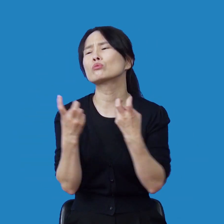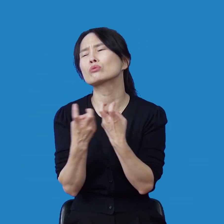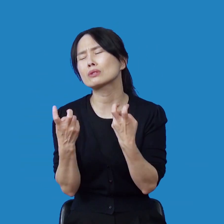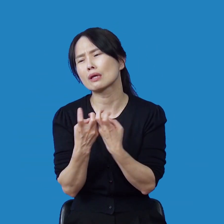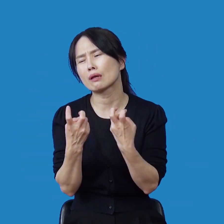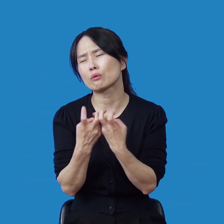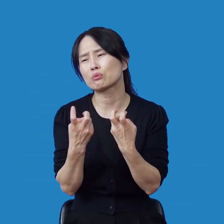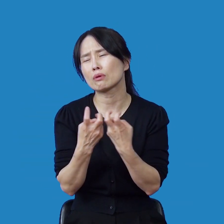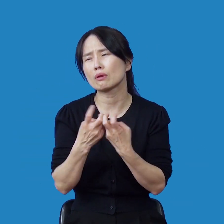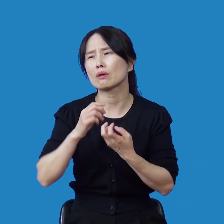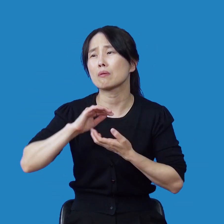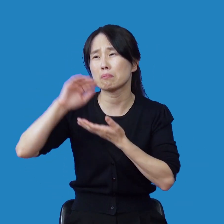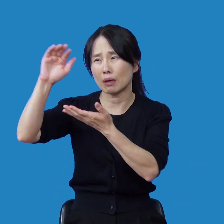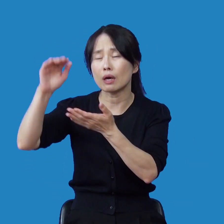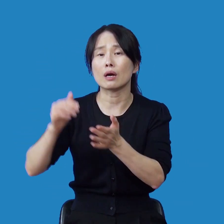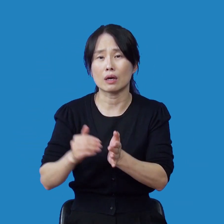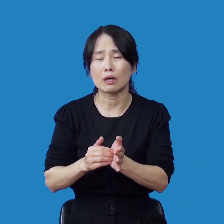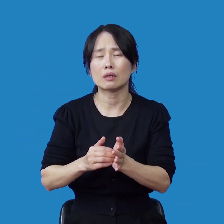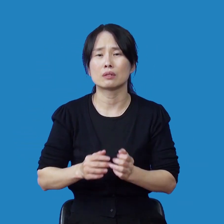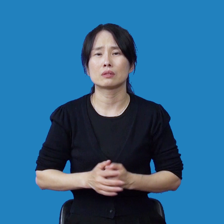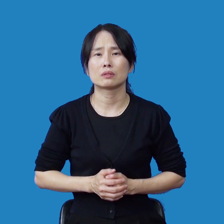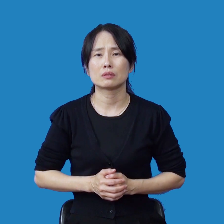제가 어떻게 해야죠?